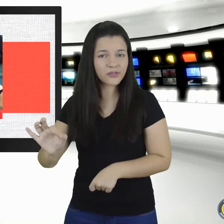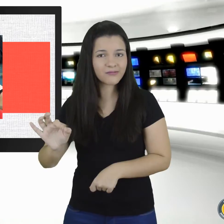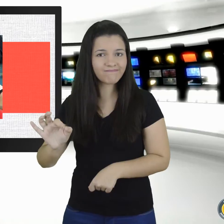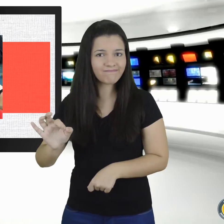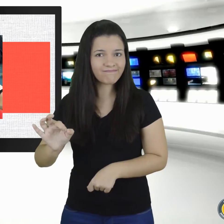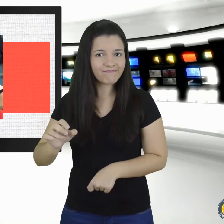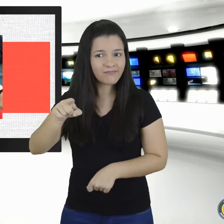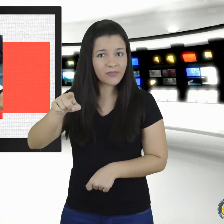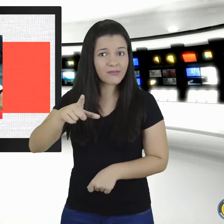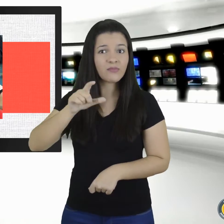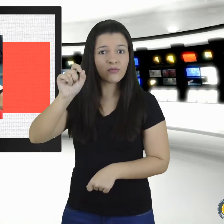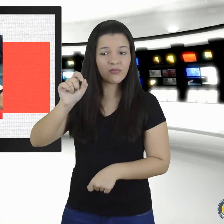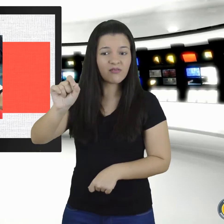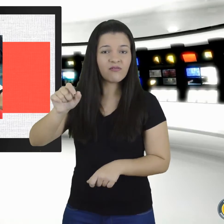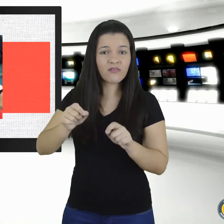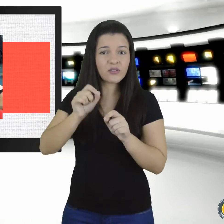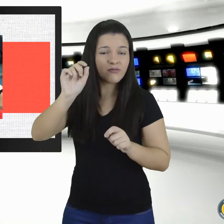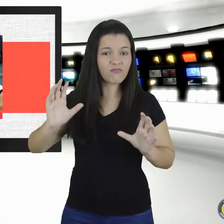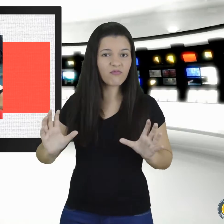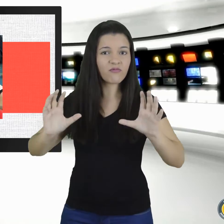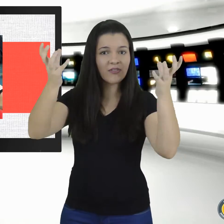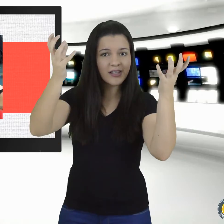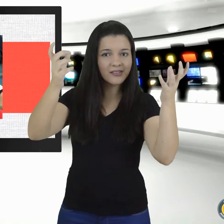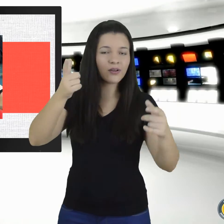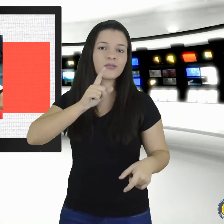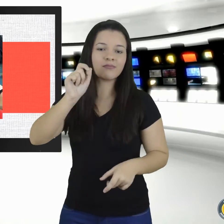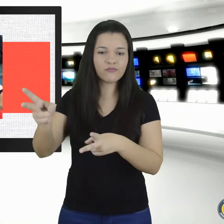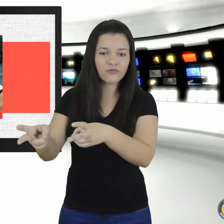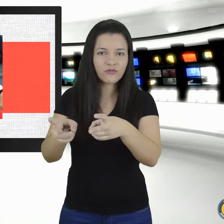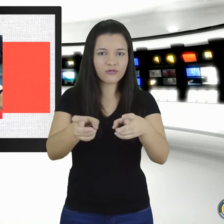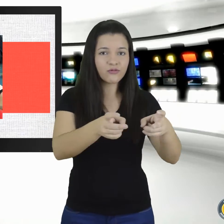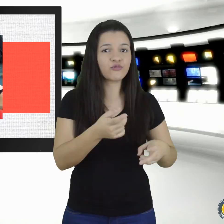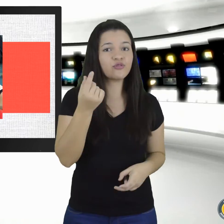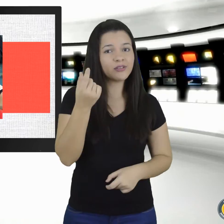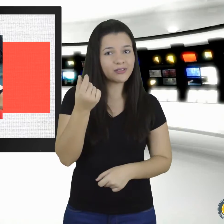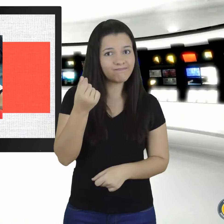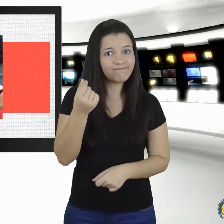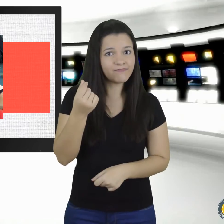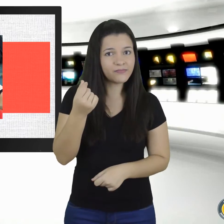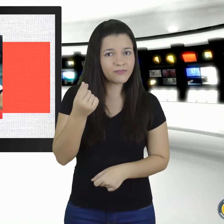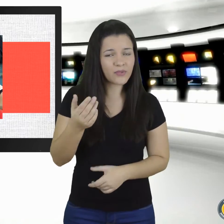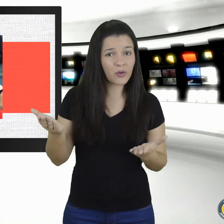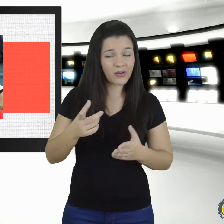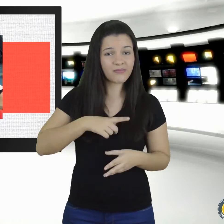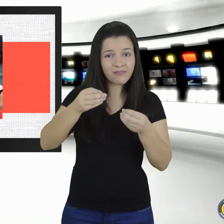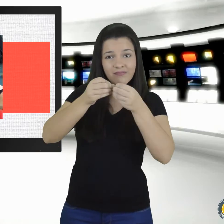35% advém de eventos de captação de recursos. Neste ano, com a crise econômica